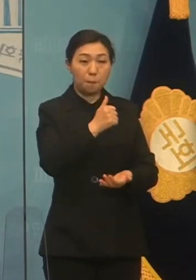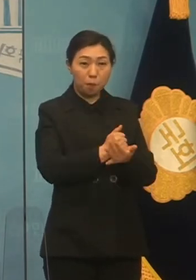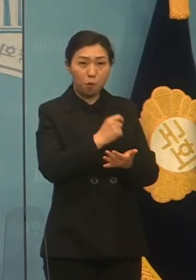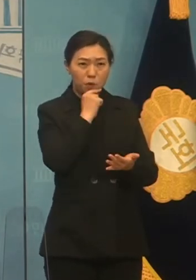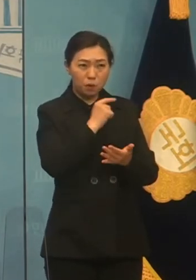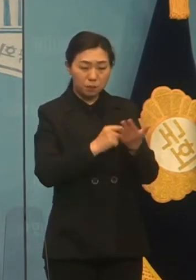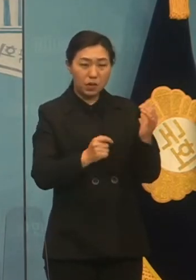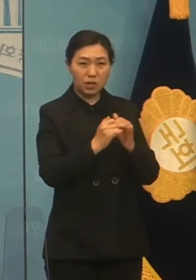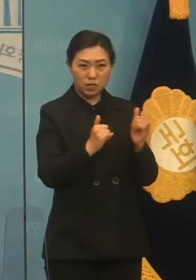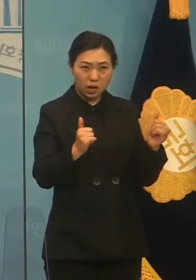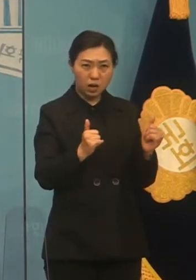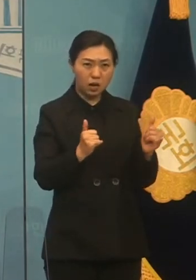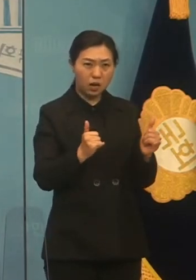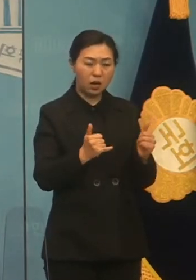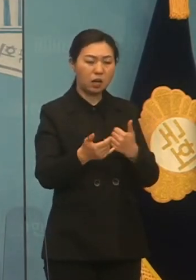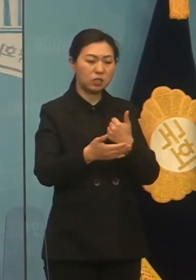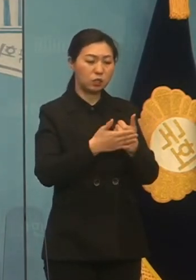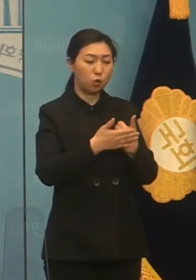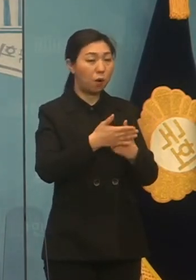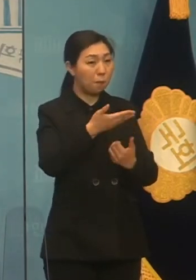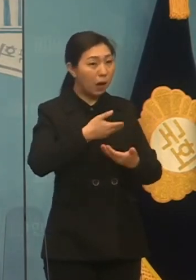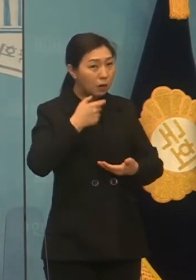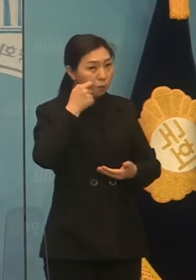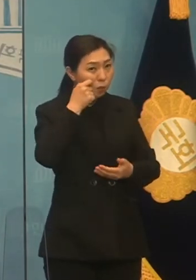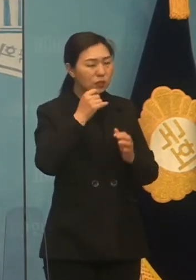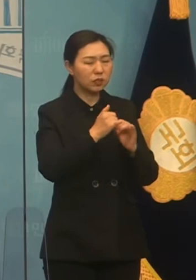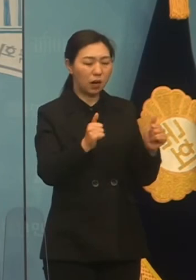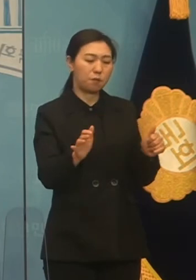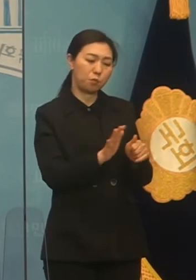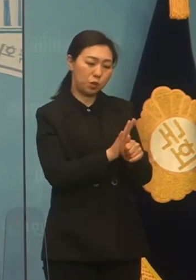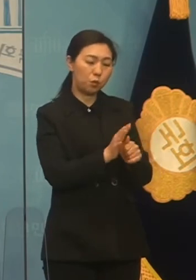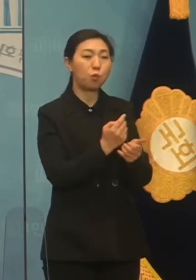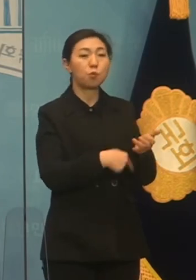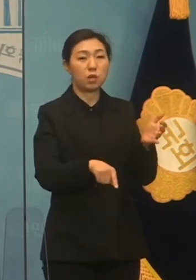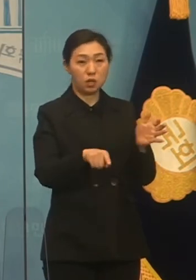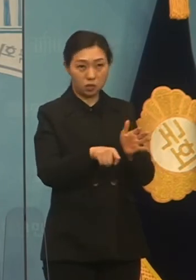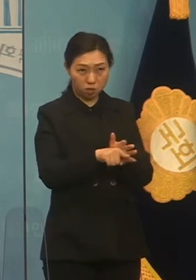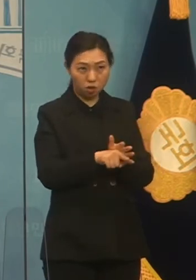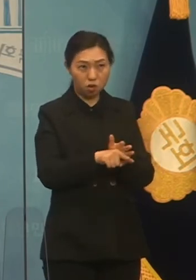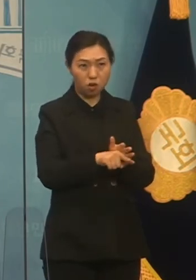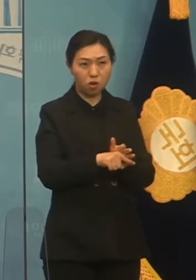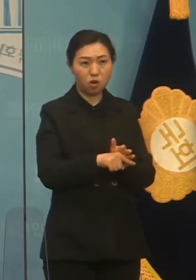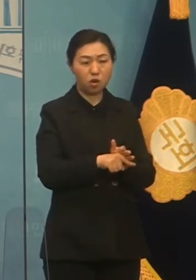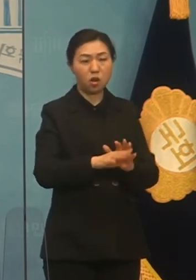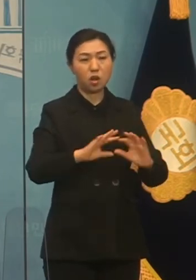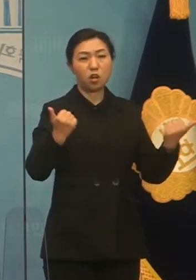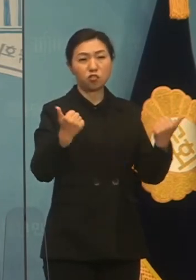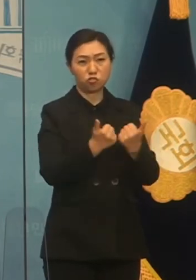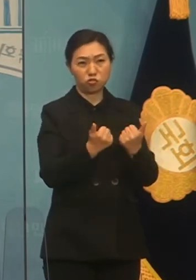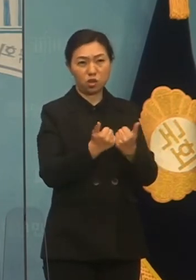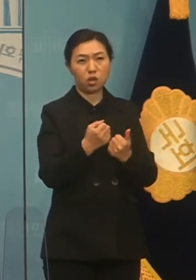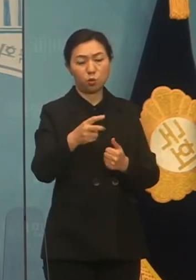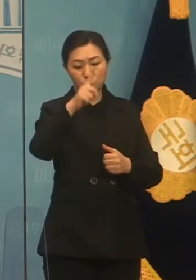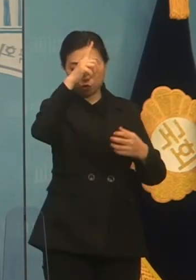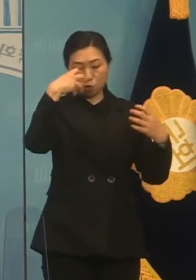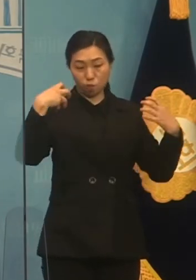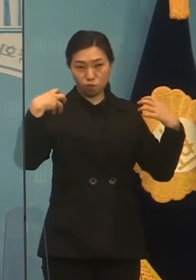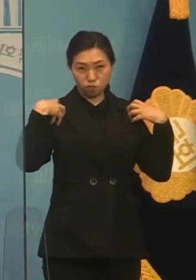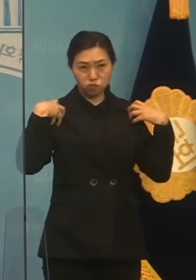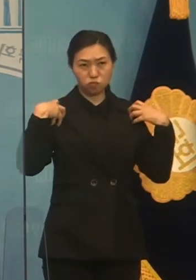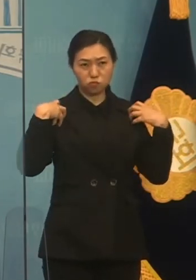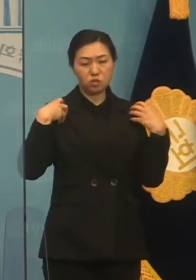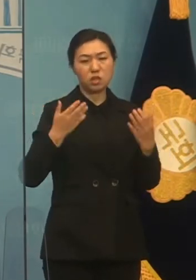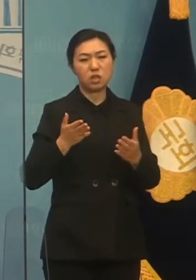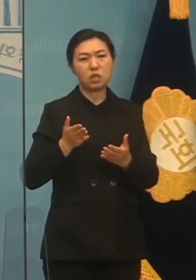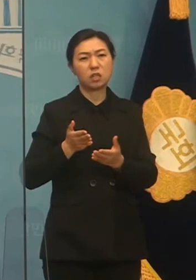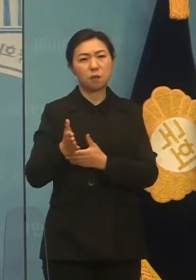보호하고 유가족의 눈물을 닦아줄 수 있도록 국회와 정부 관계자 부처가 함께 최선의 노력을